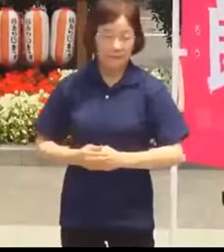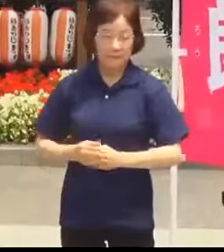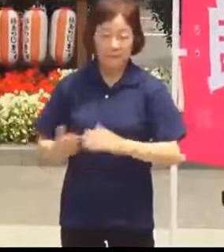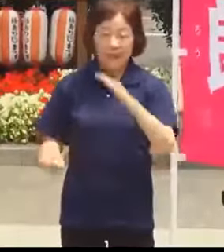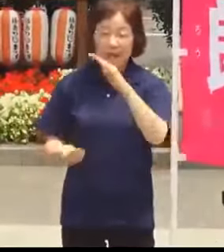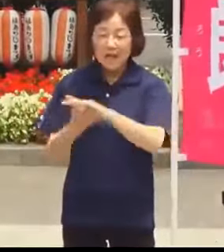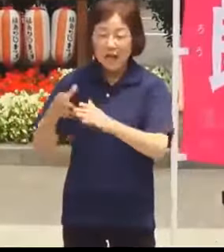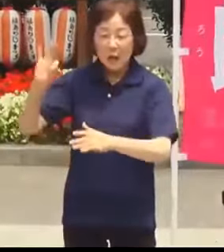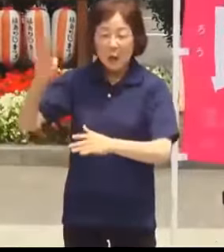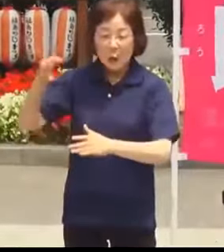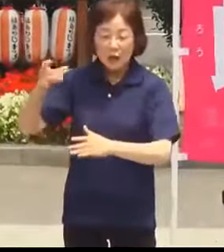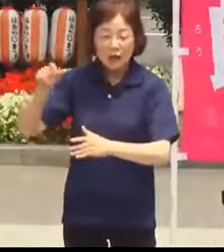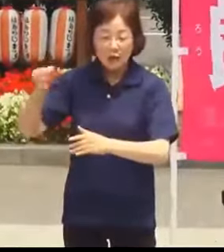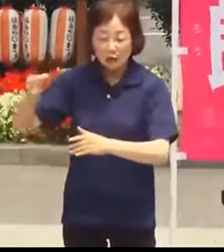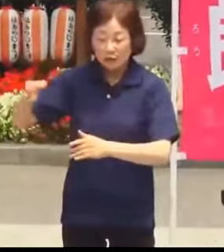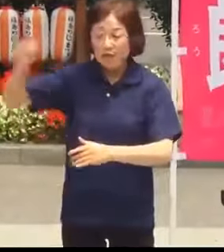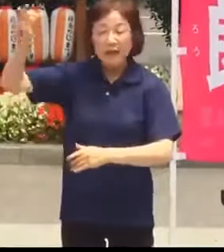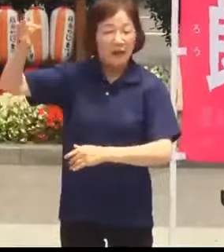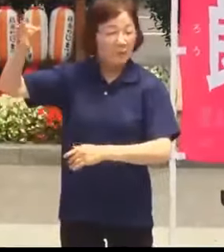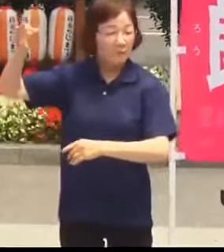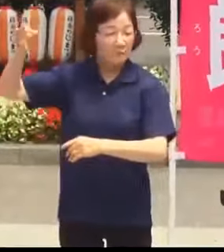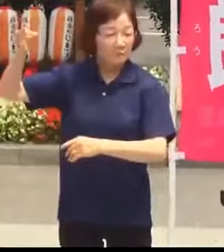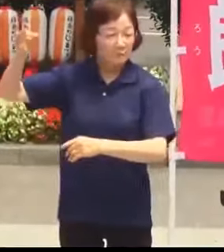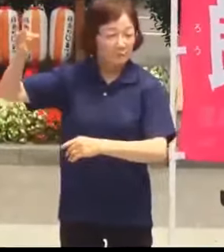最高税率引き上げるって言ったら